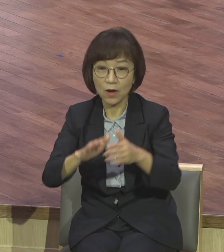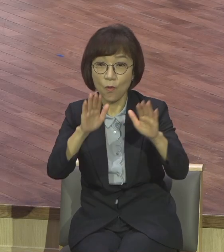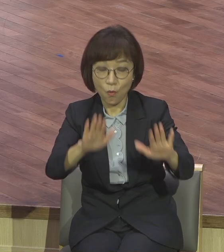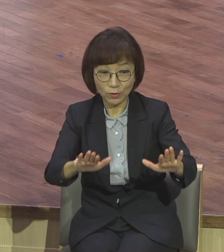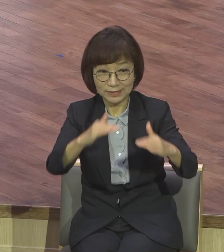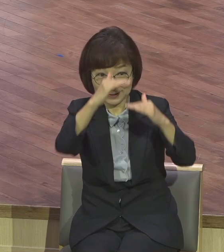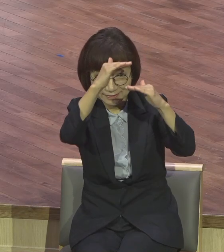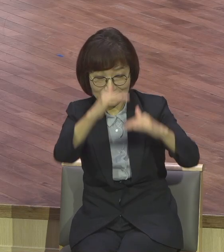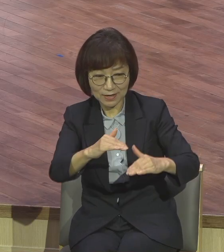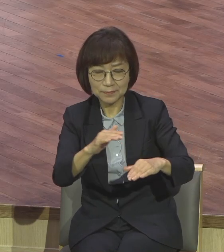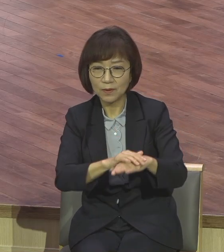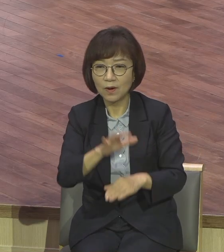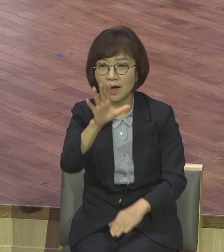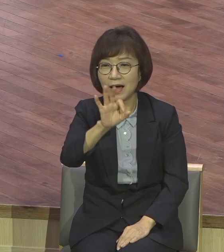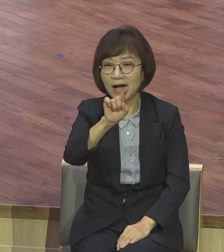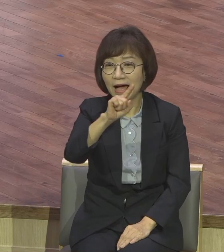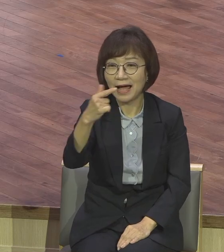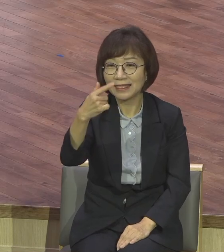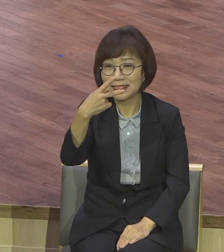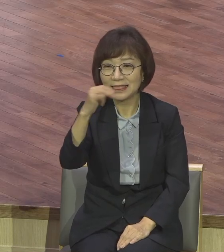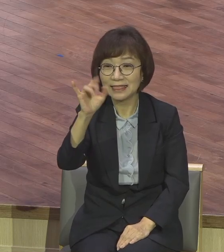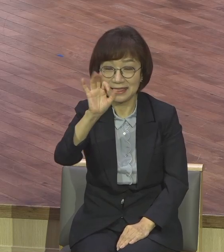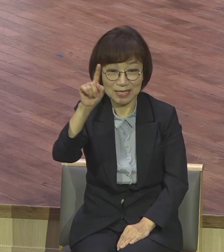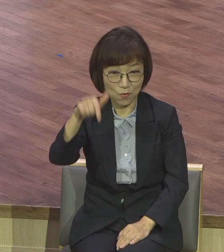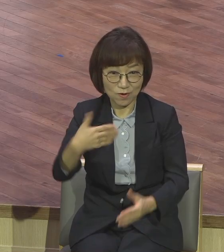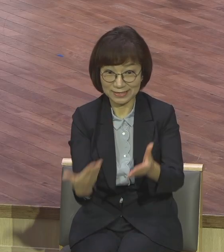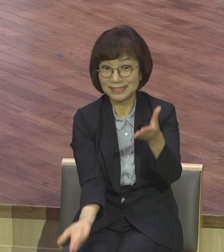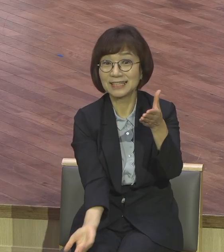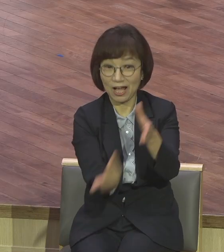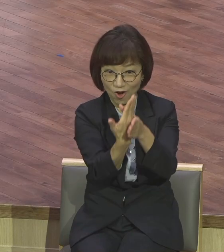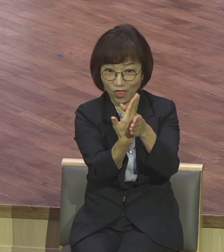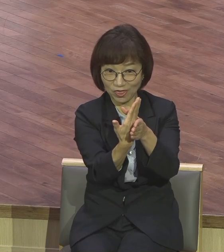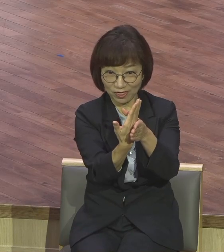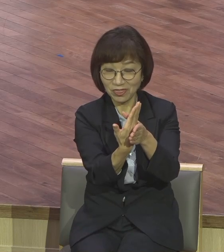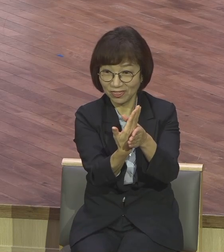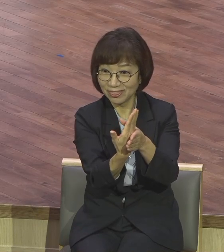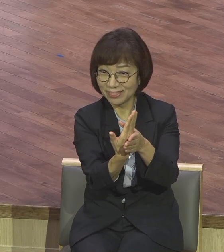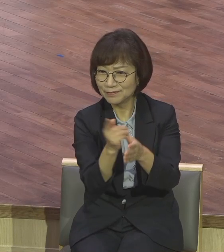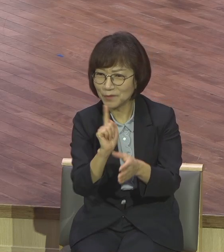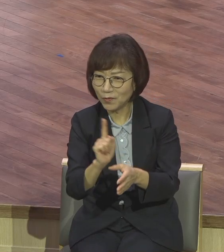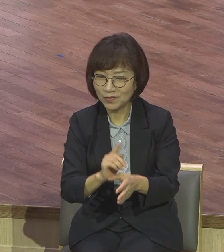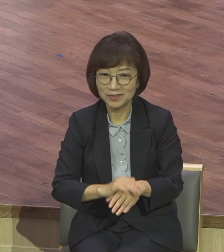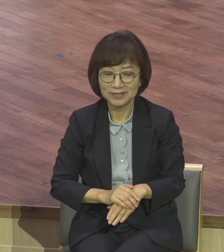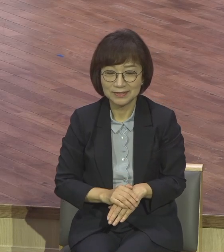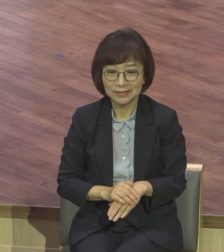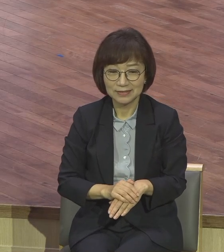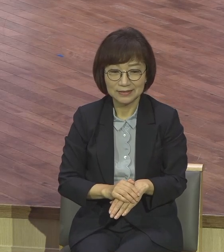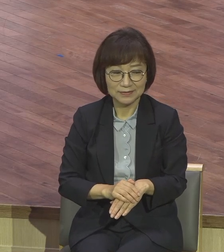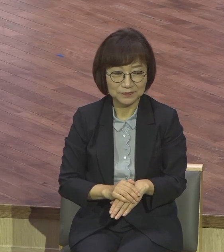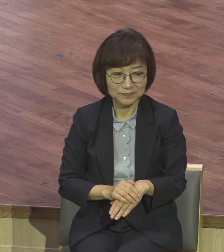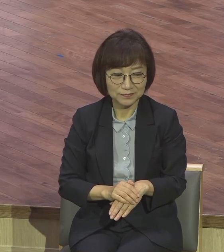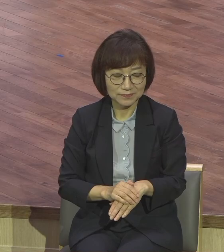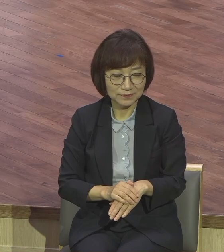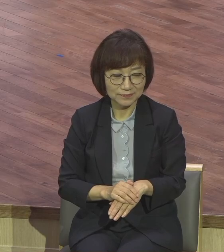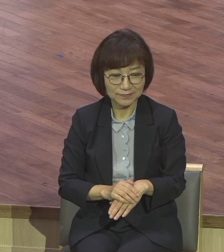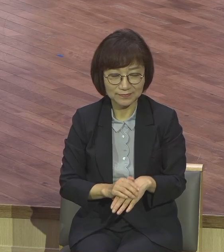일명 안디옥 사건이라고 하는 유명한 사건이에요. 왜